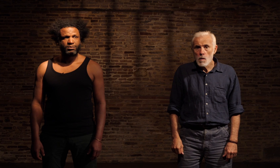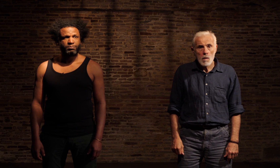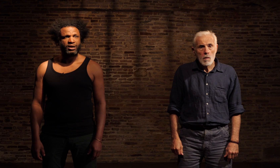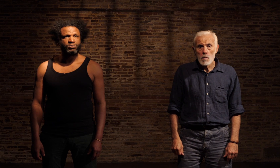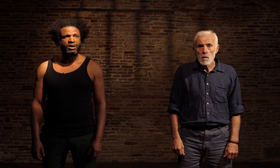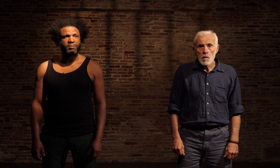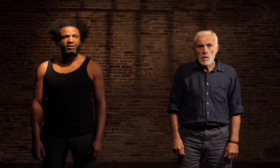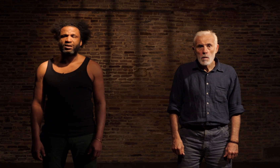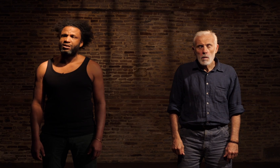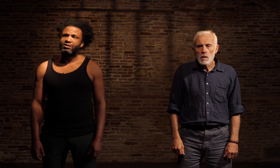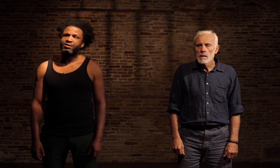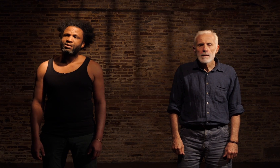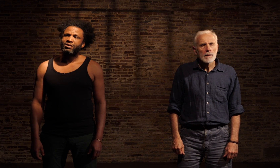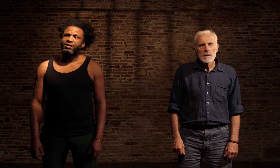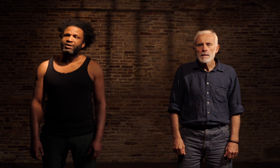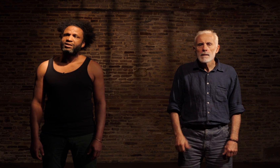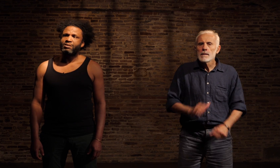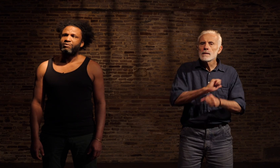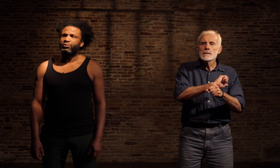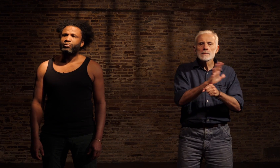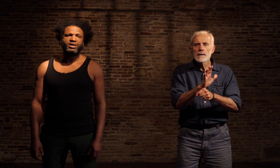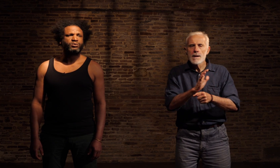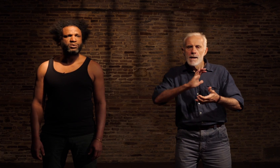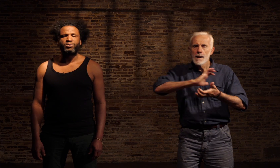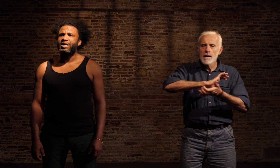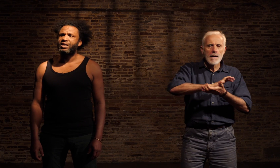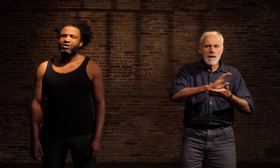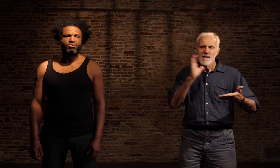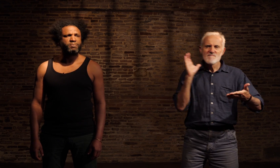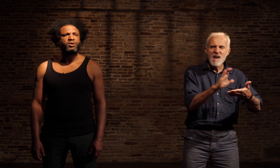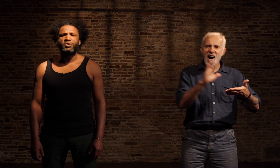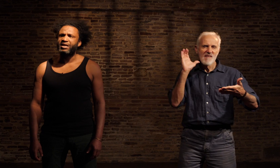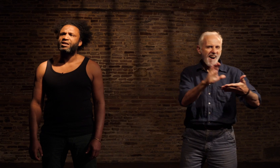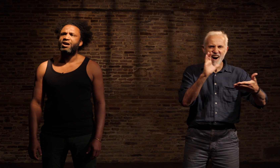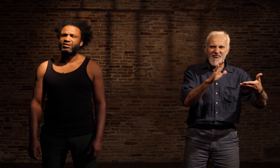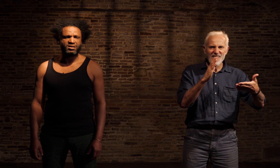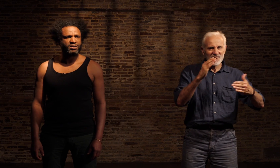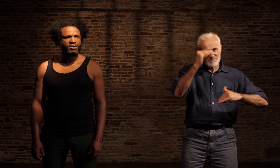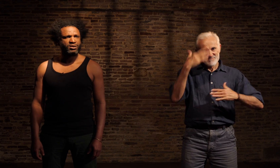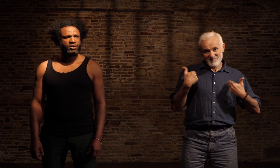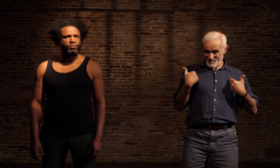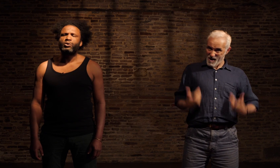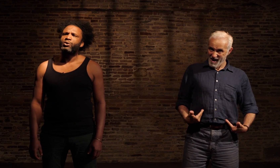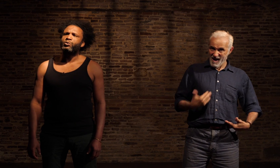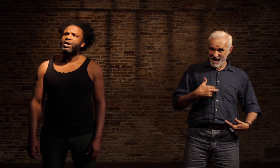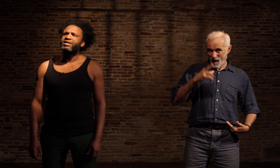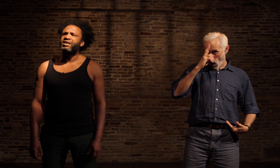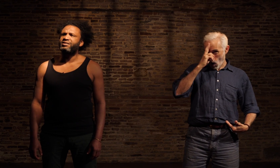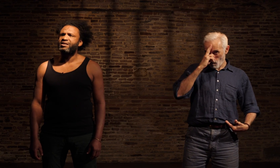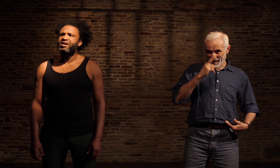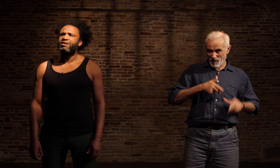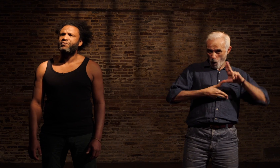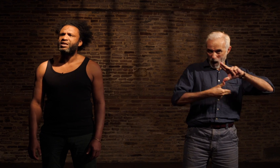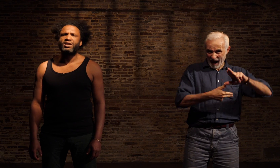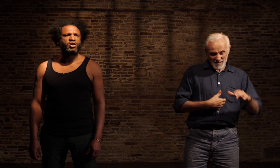partout la presse avait étalé ma photo et l'histoire selon laquelle robin week-end carte boxeur noir qui a